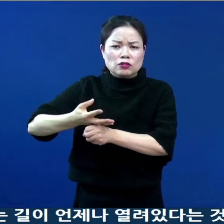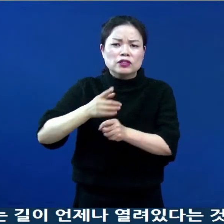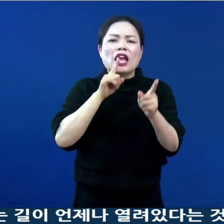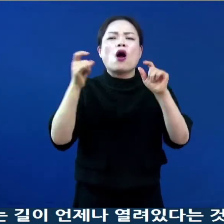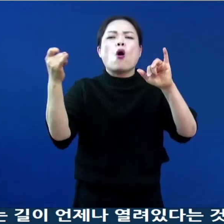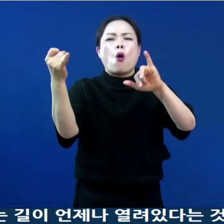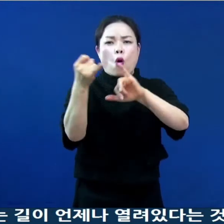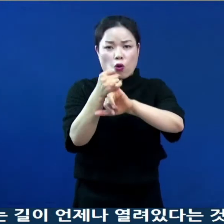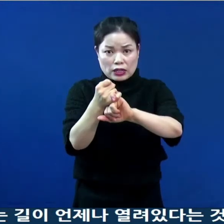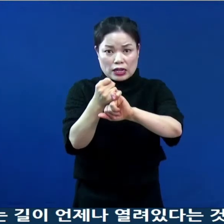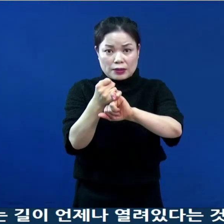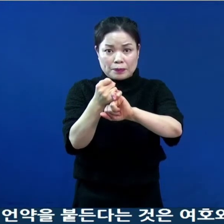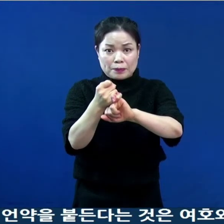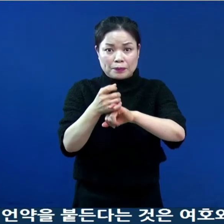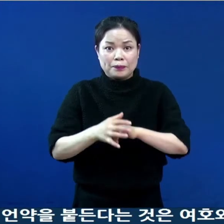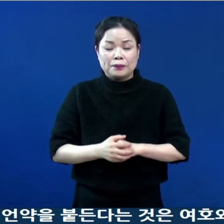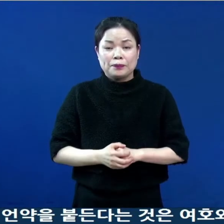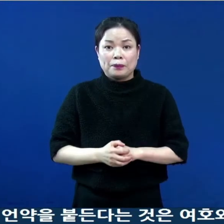언약입니다.